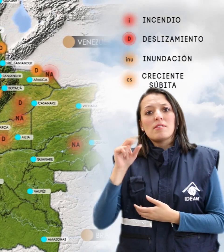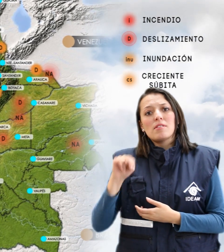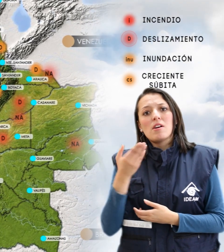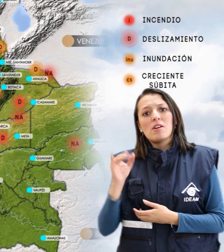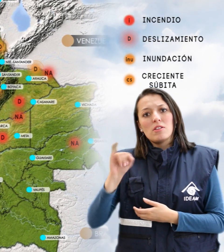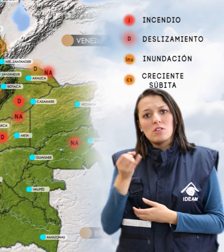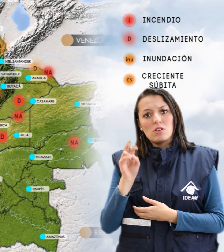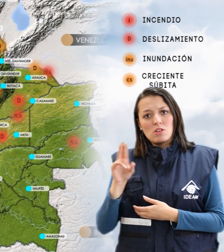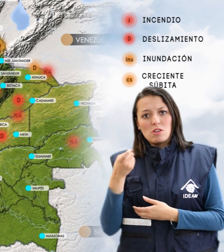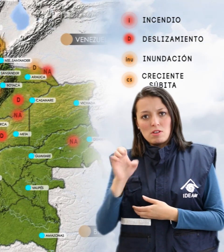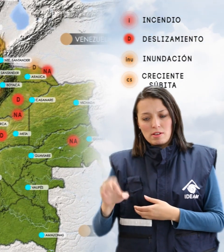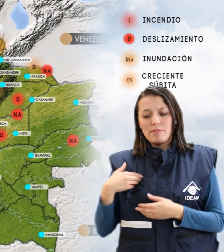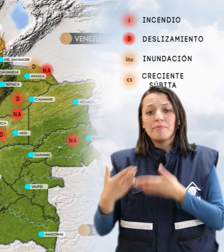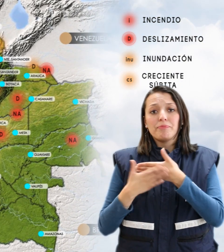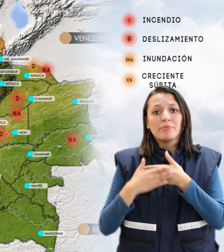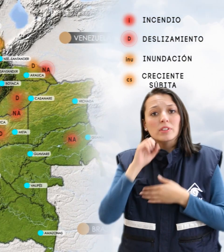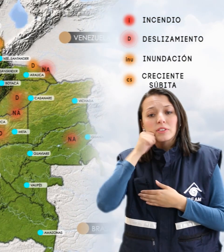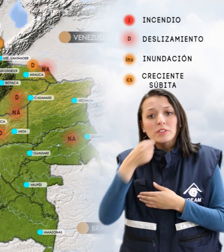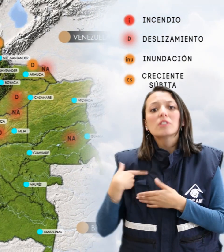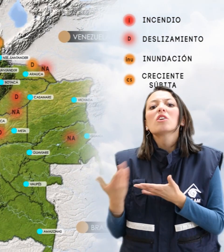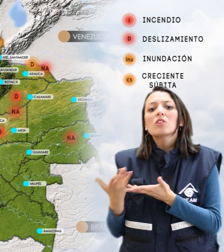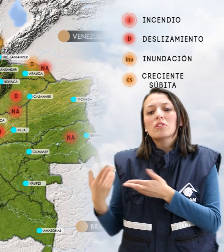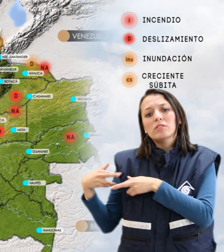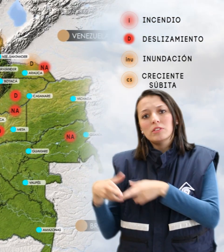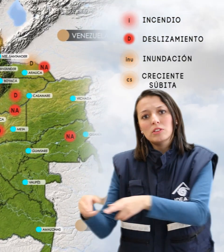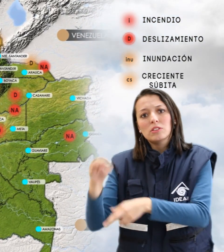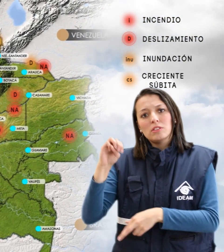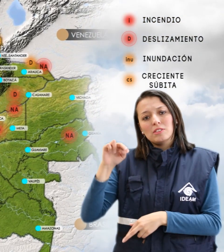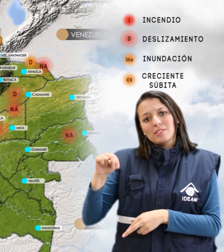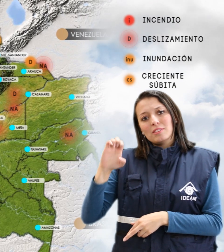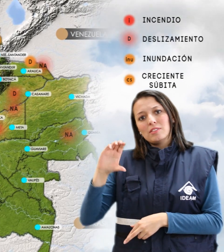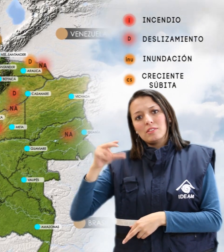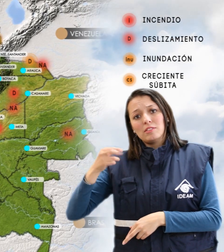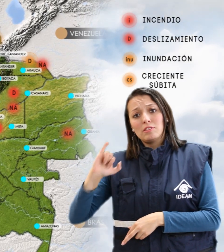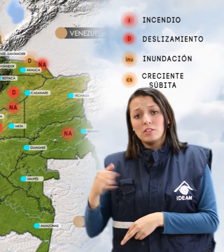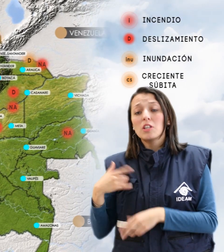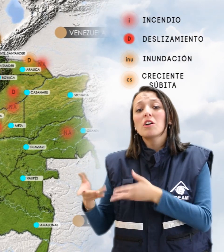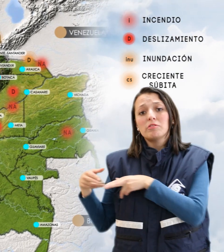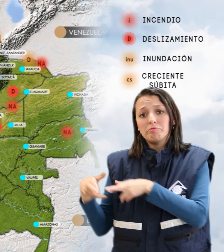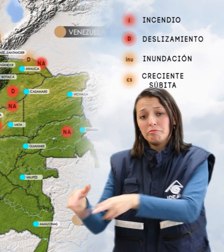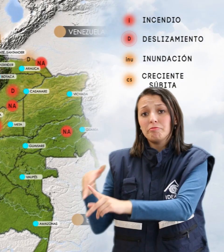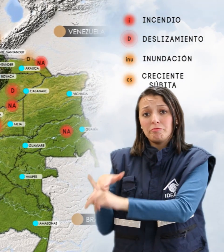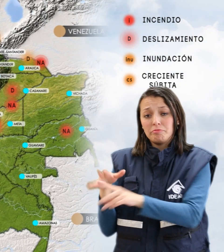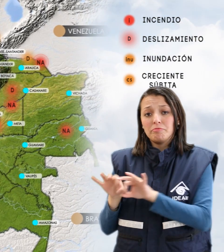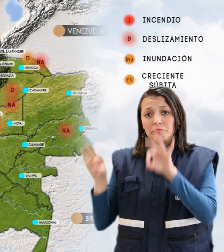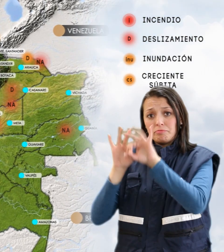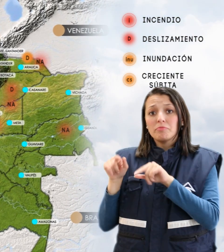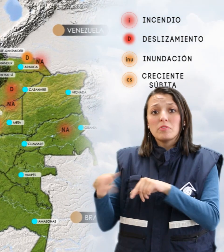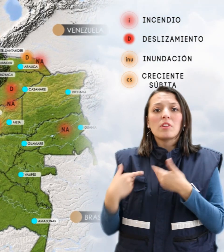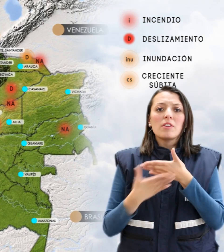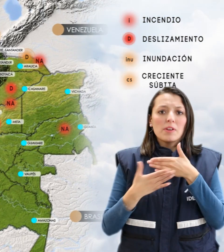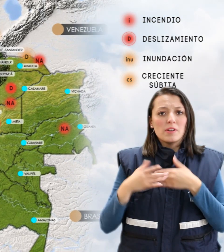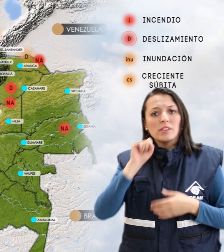Alerta naranja por niveles altos en los ríos Nechí y sus principales afluentes. Alerta naranja por